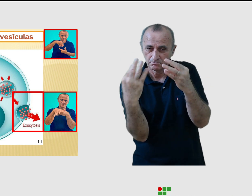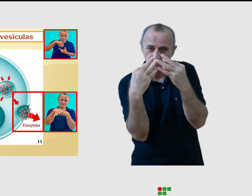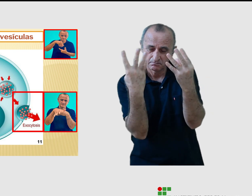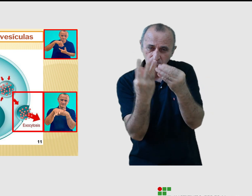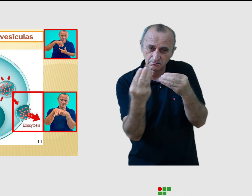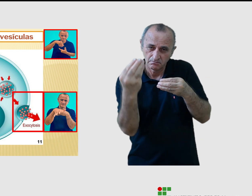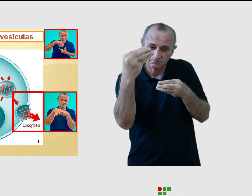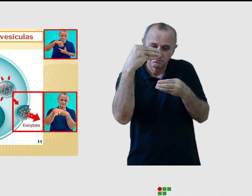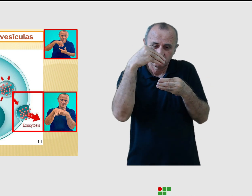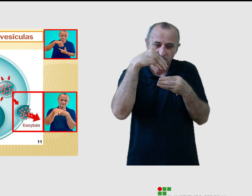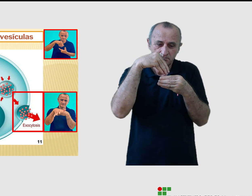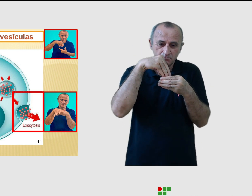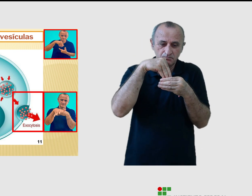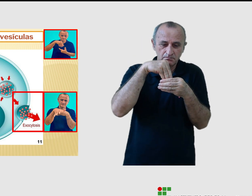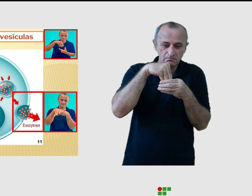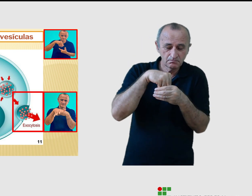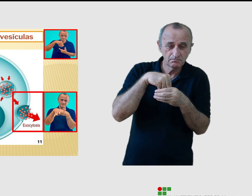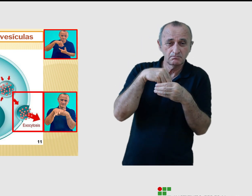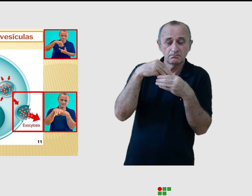endocitose.